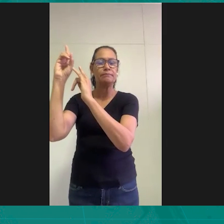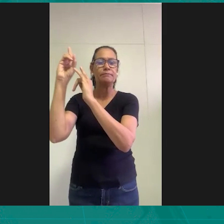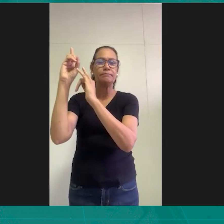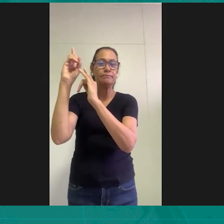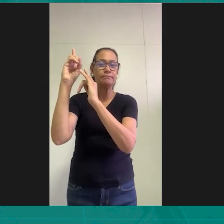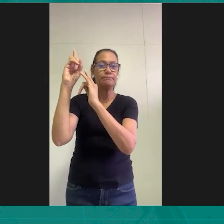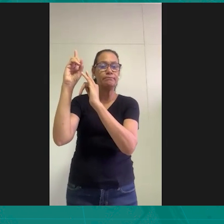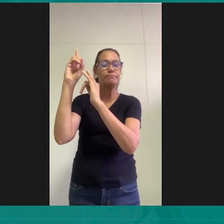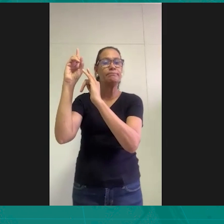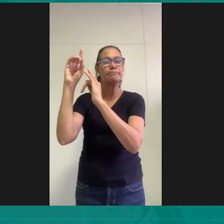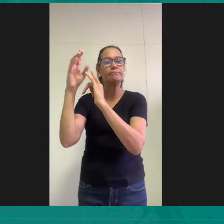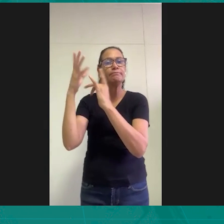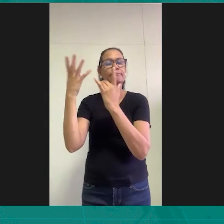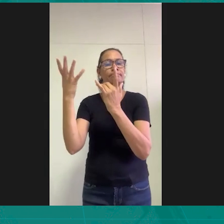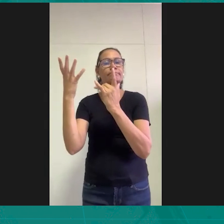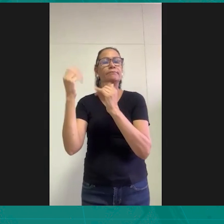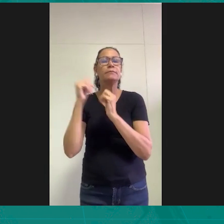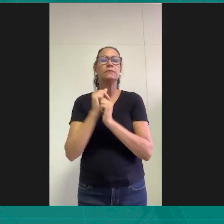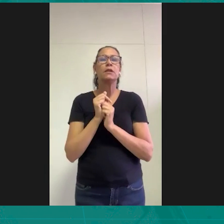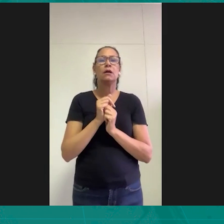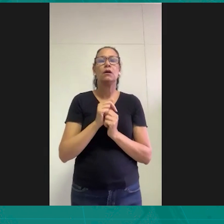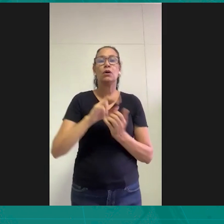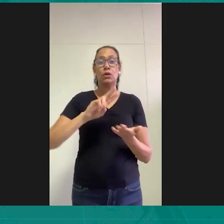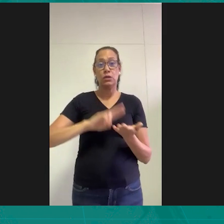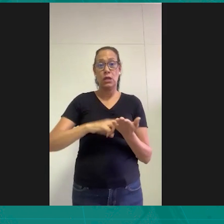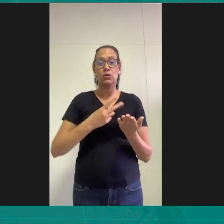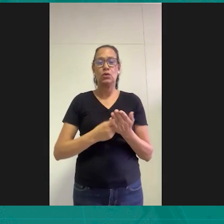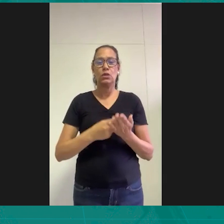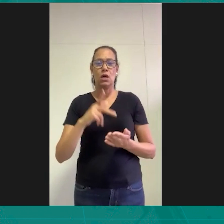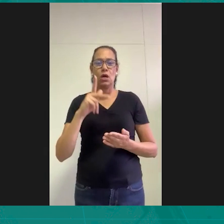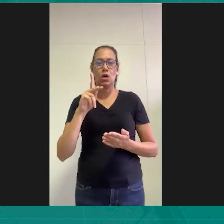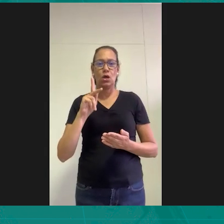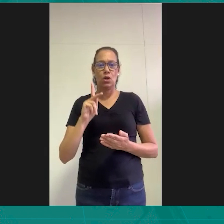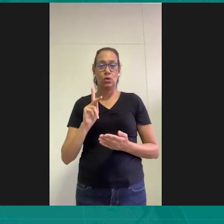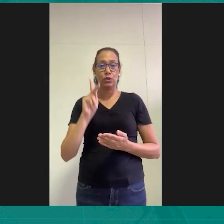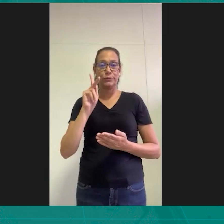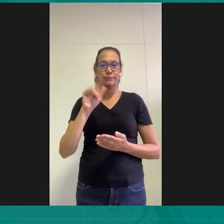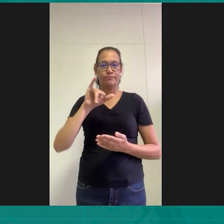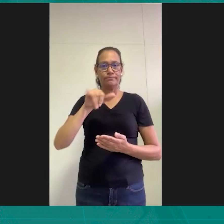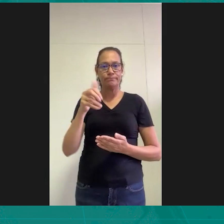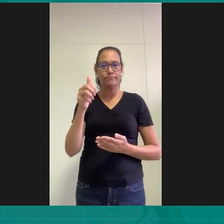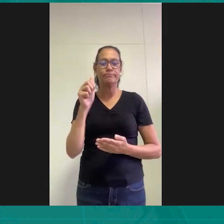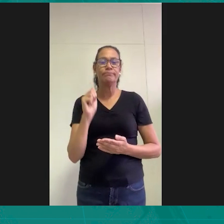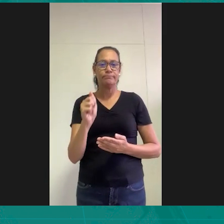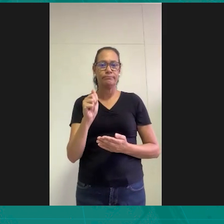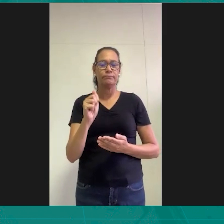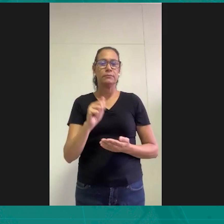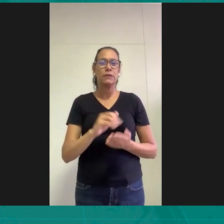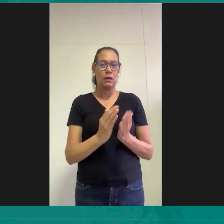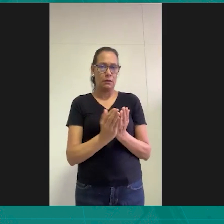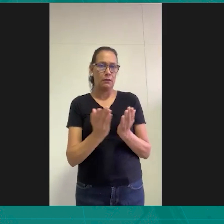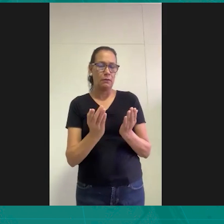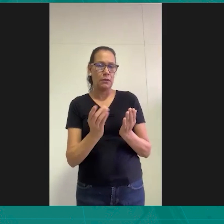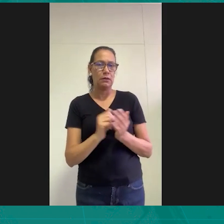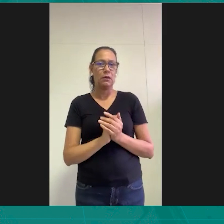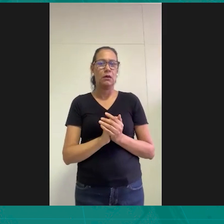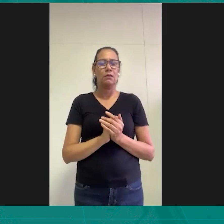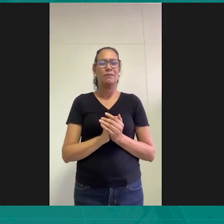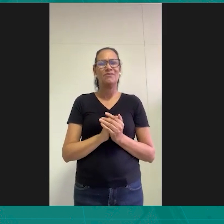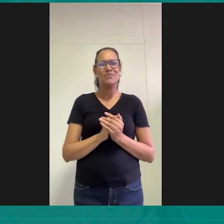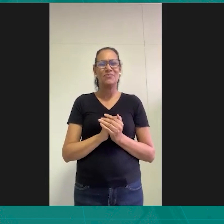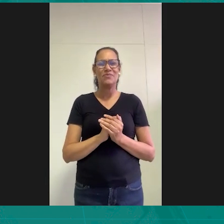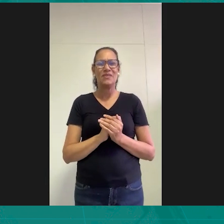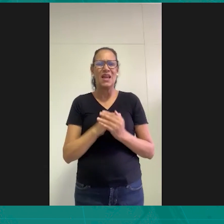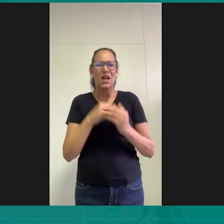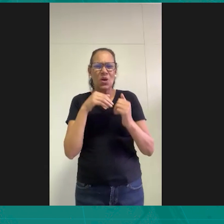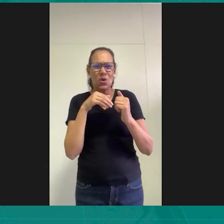guardareis aqui, se você for na King James atualizada, porque guardar os mandamentos ficou meio religioso para